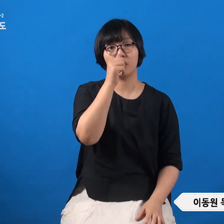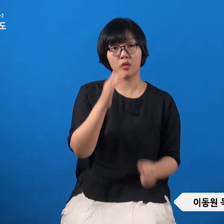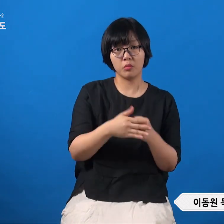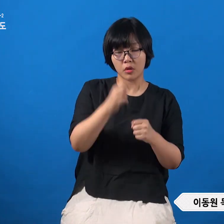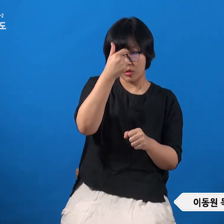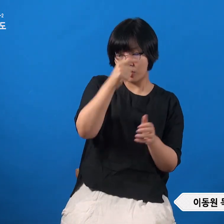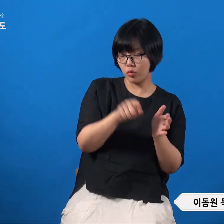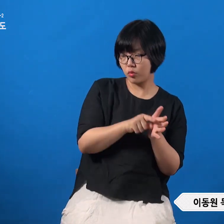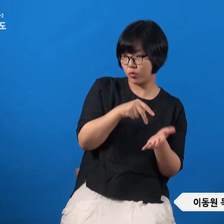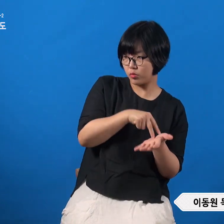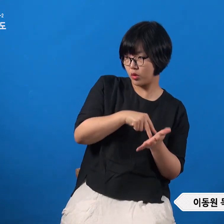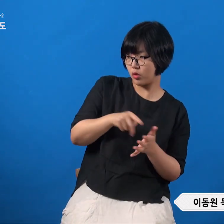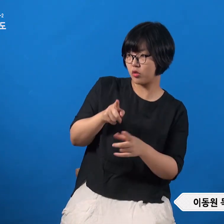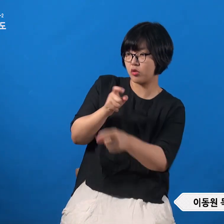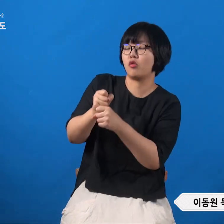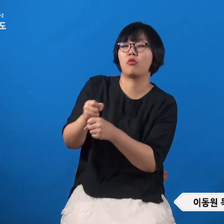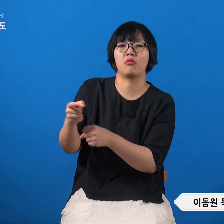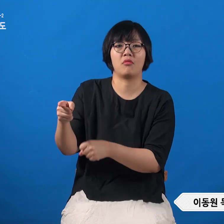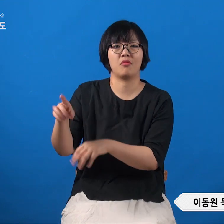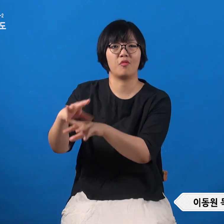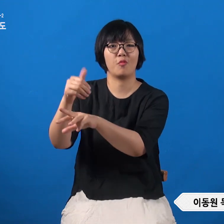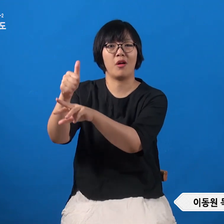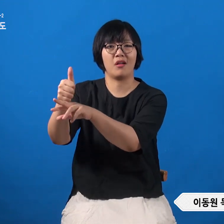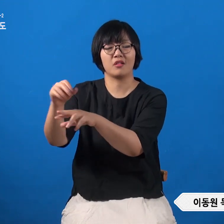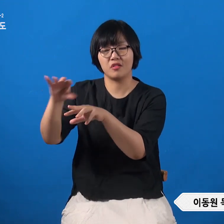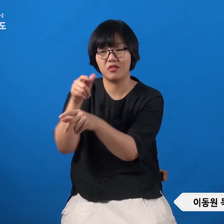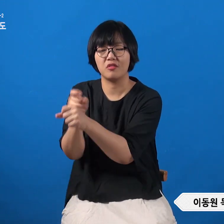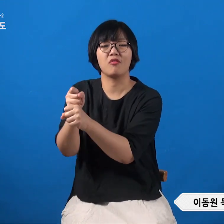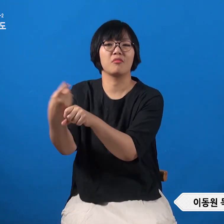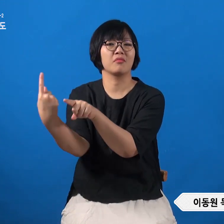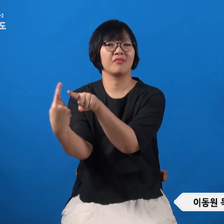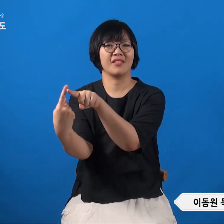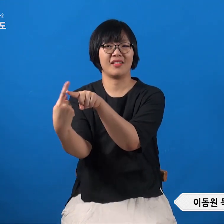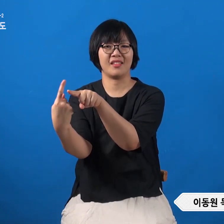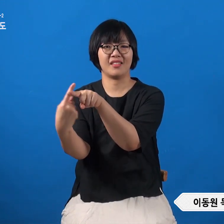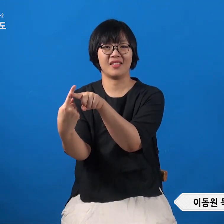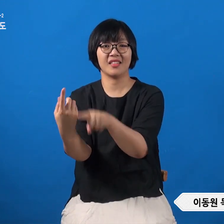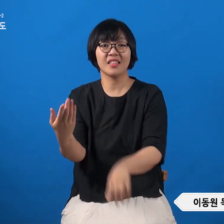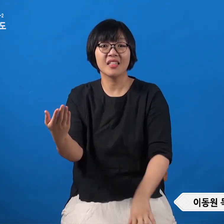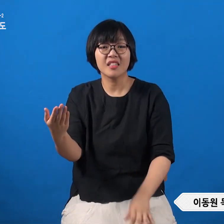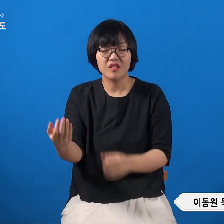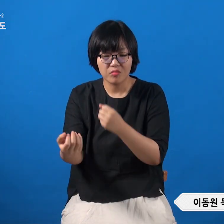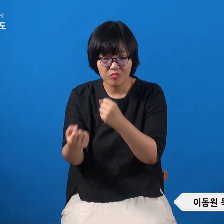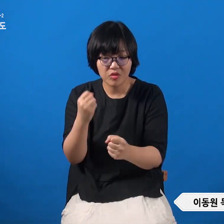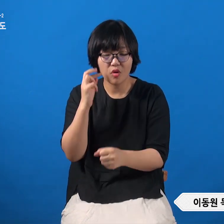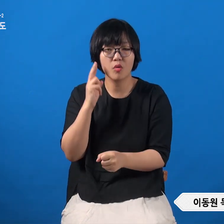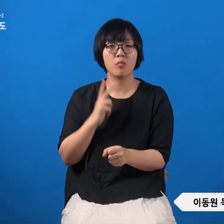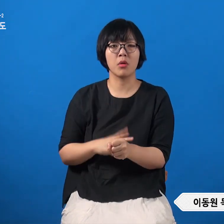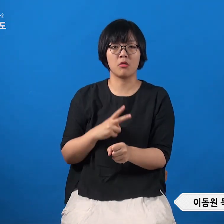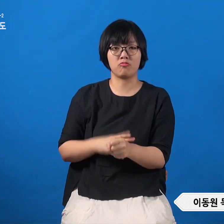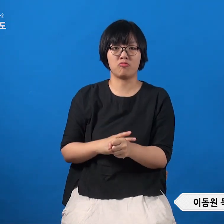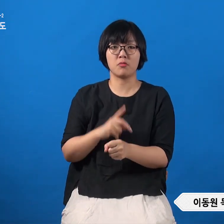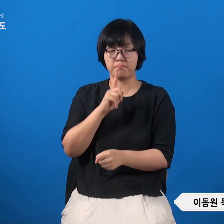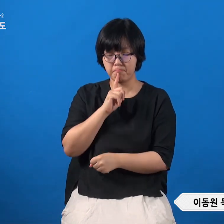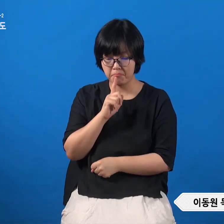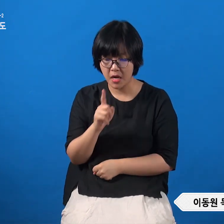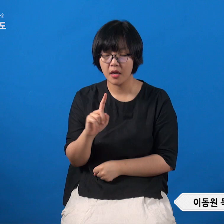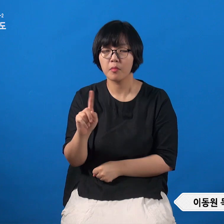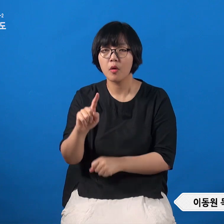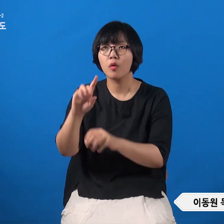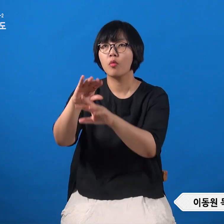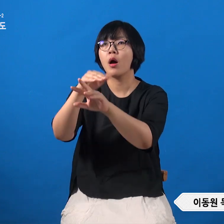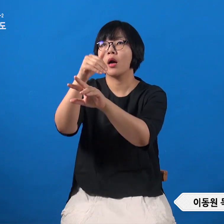네로였습니다. 그런데 그를 위해서, 그와 함께하는 지도자들을 위해서 먼저